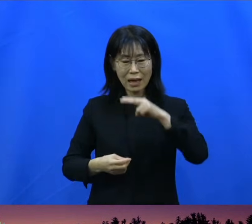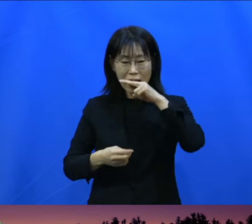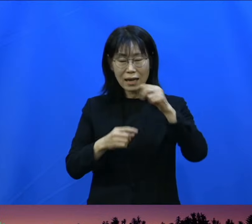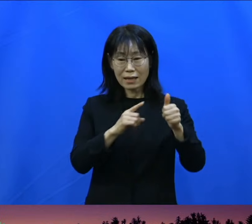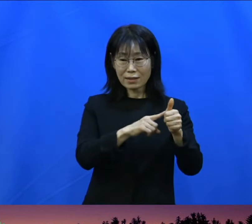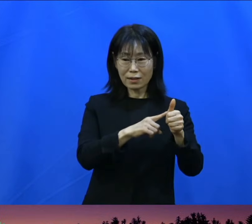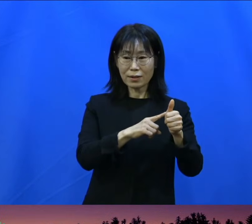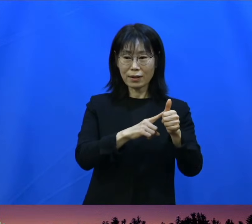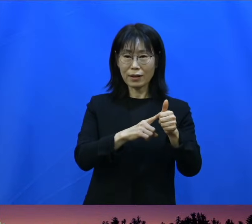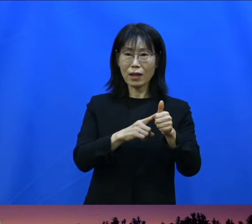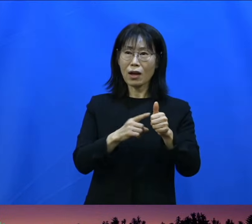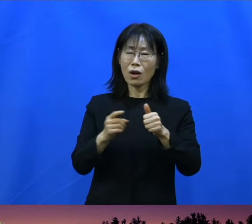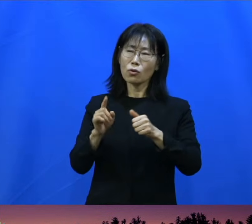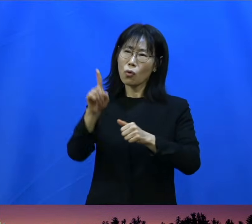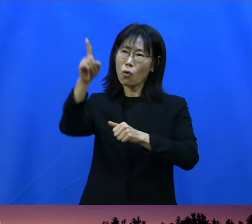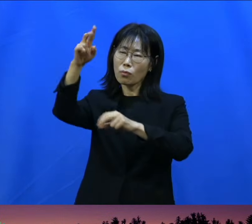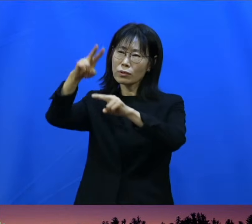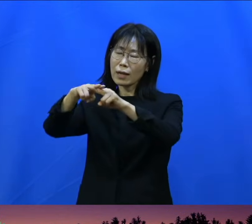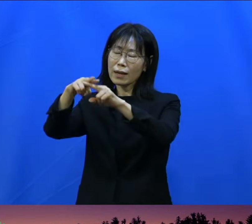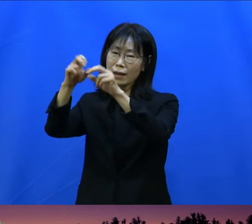나여 망하게 되었도다.